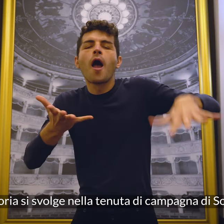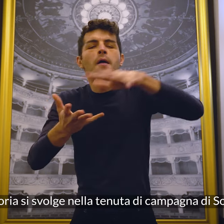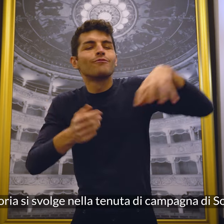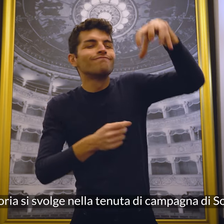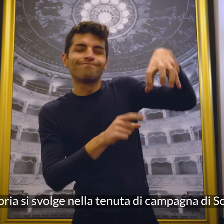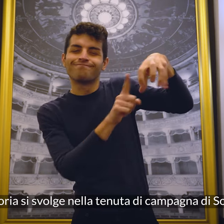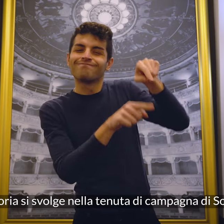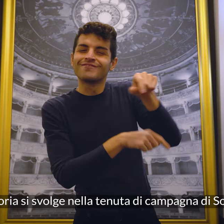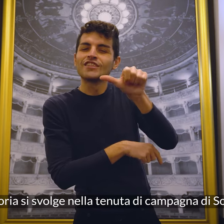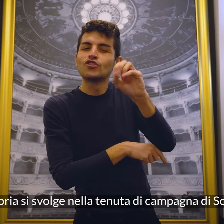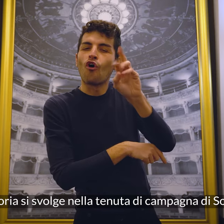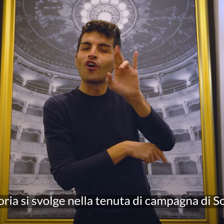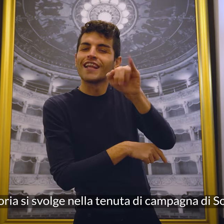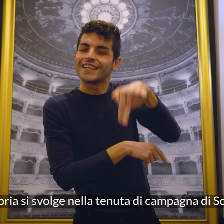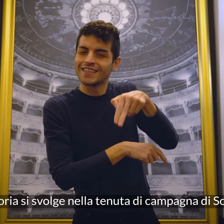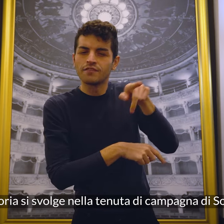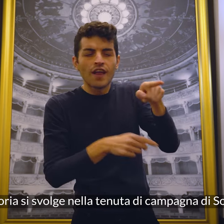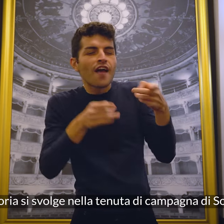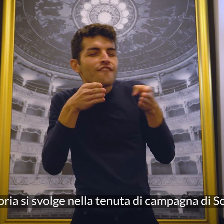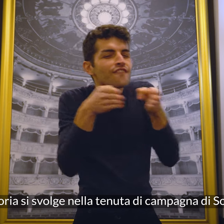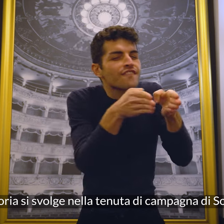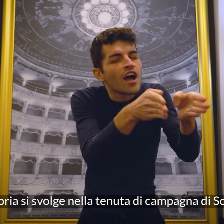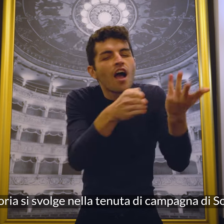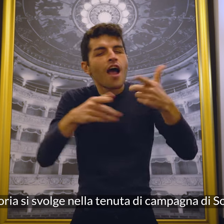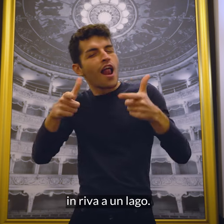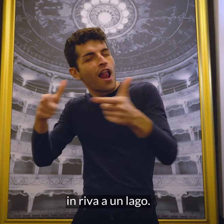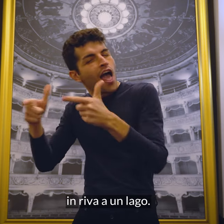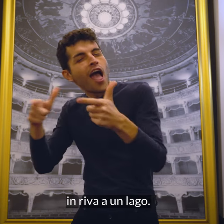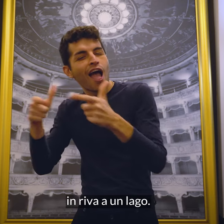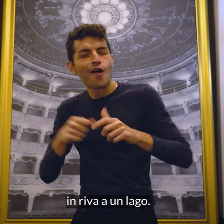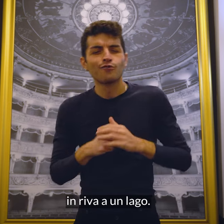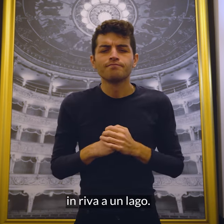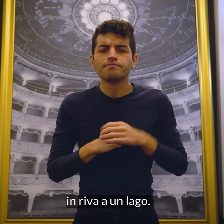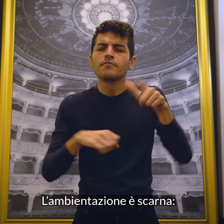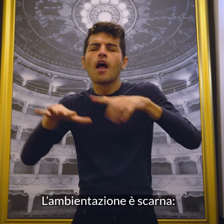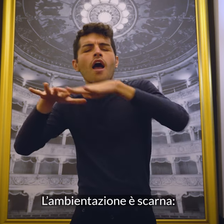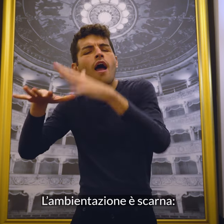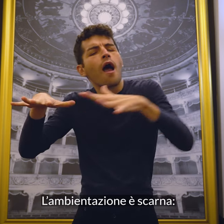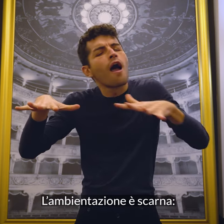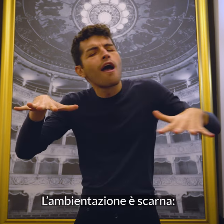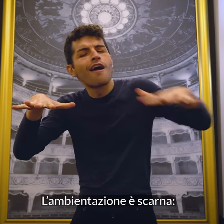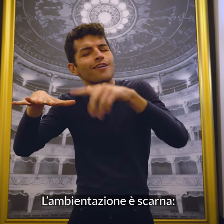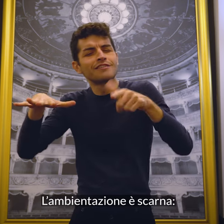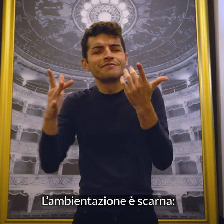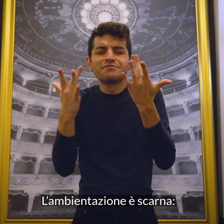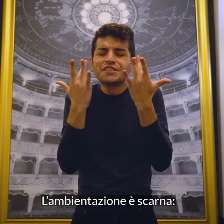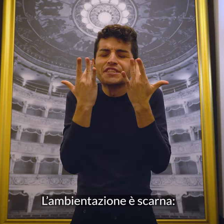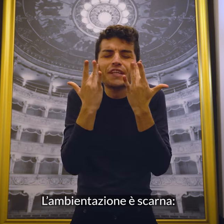la storia si svolge nella Tenuta di campagna di Sorin in riva a un lago l'ambientazione è scarna